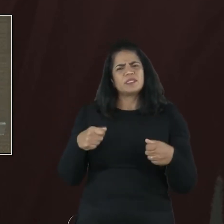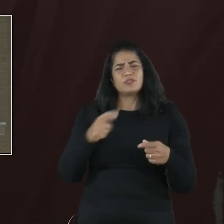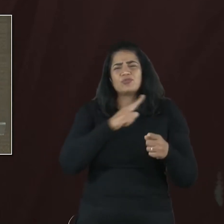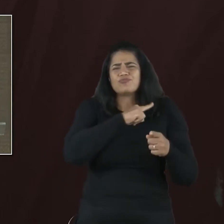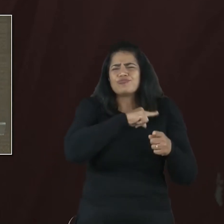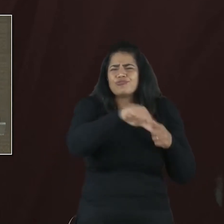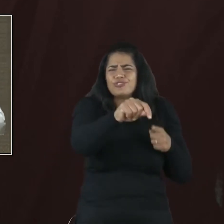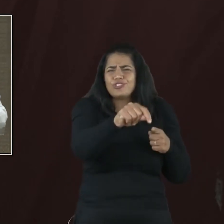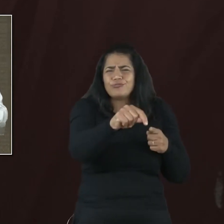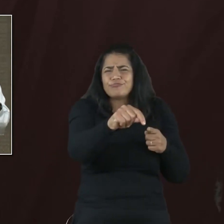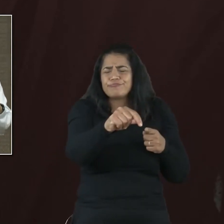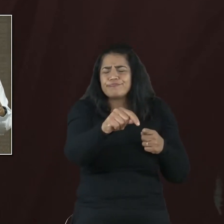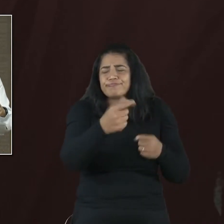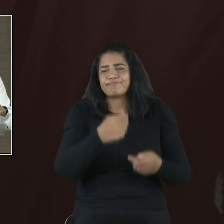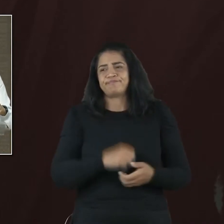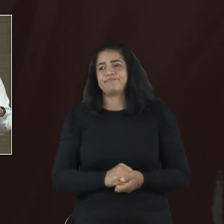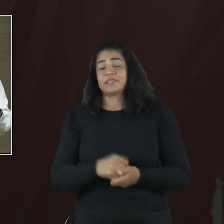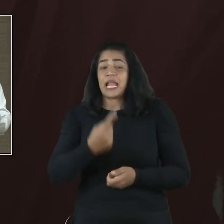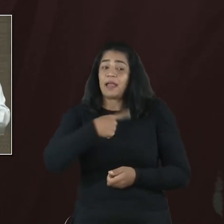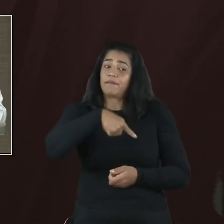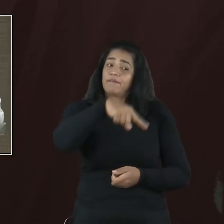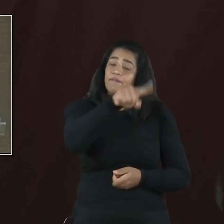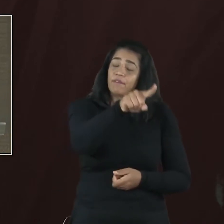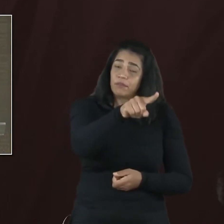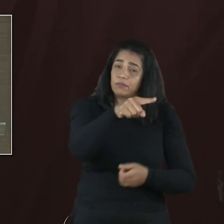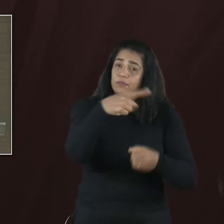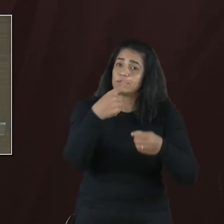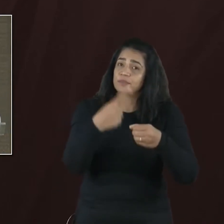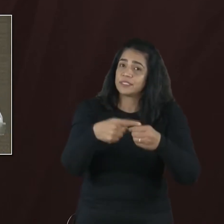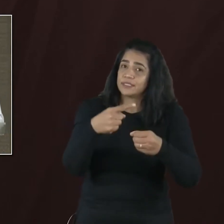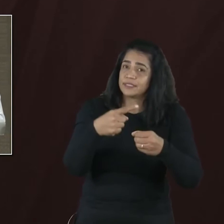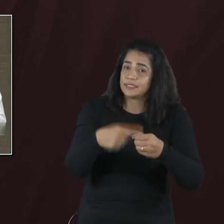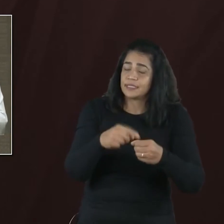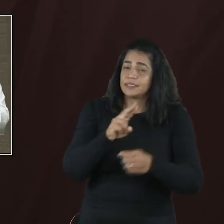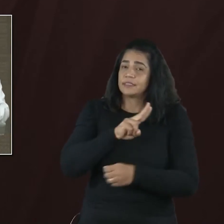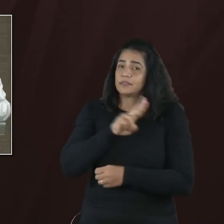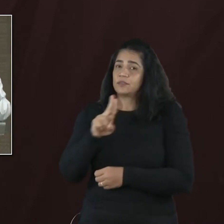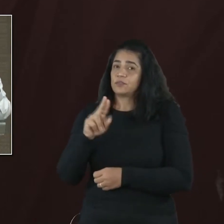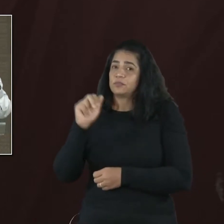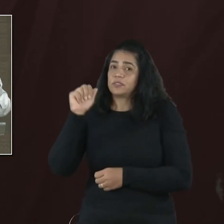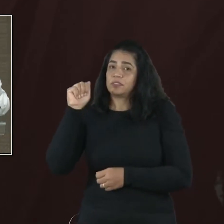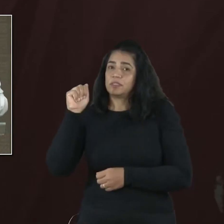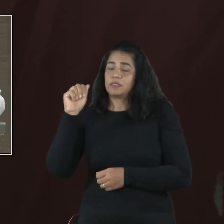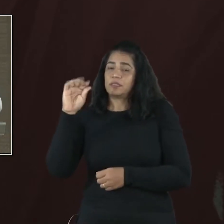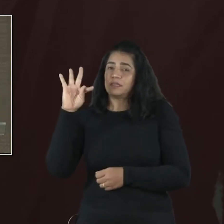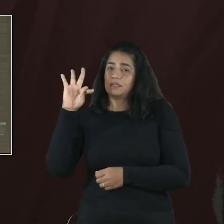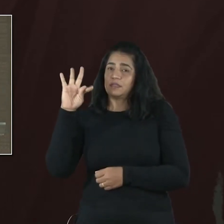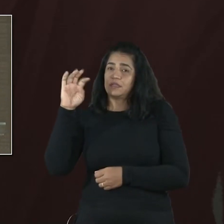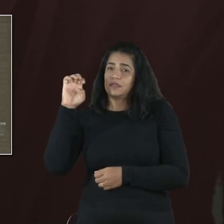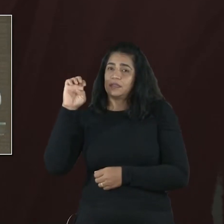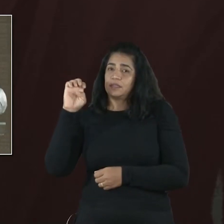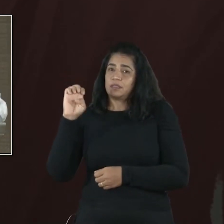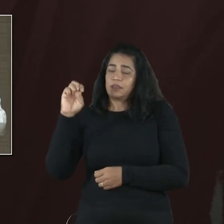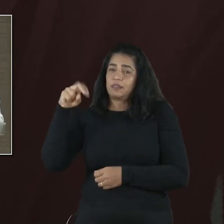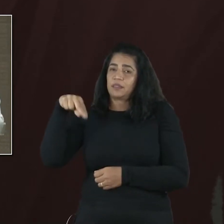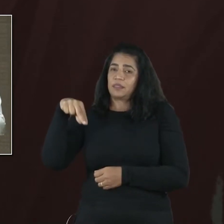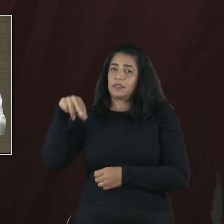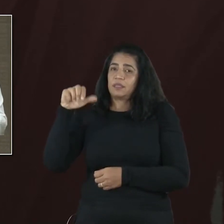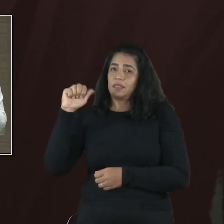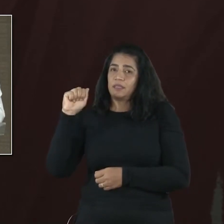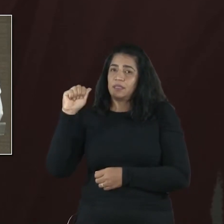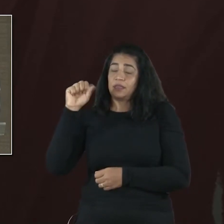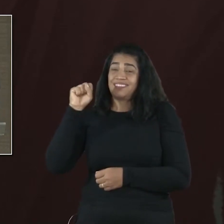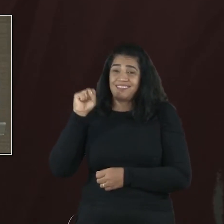Atenas. Em Atenas, ele foi usado pelo Espírito para pregar para um povo extremamente místico,